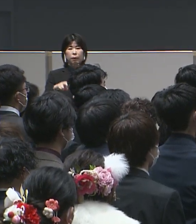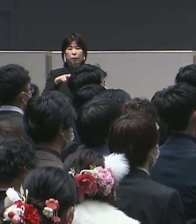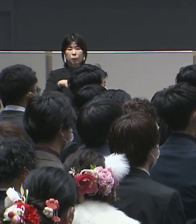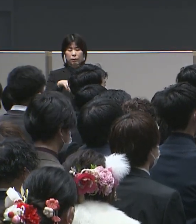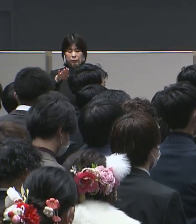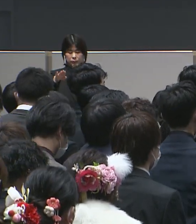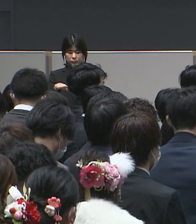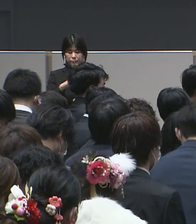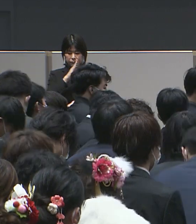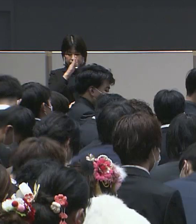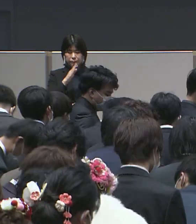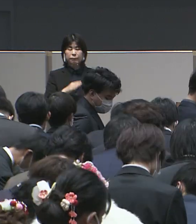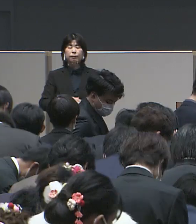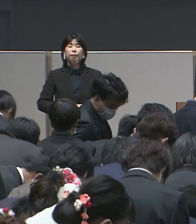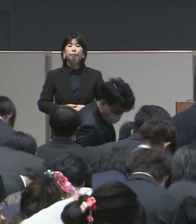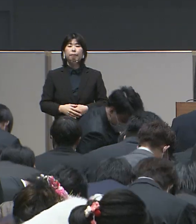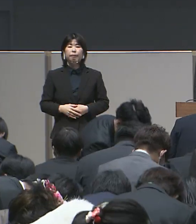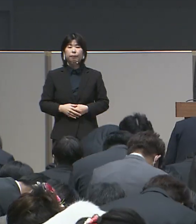ご着席ください